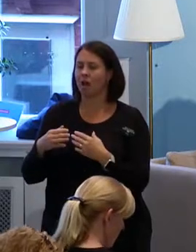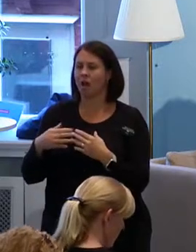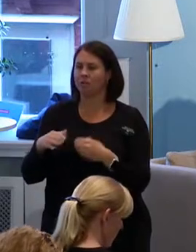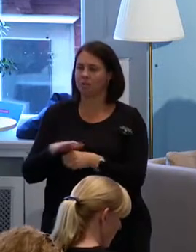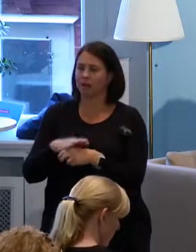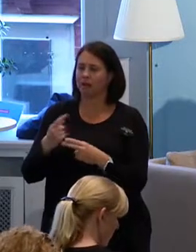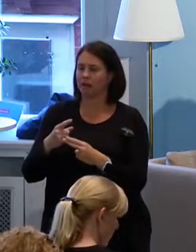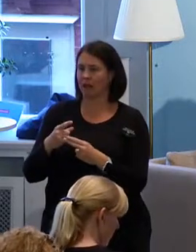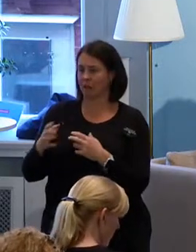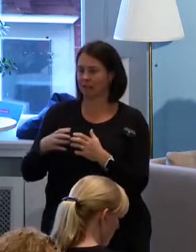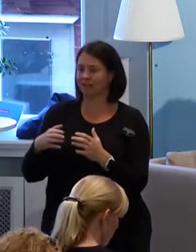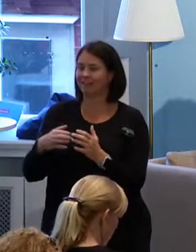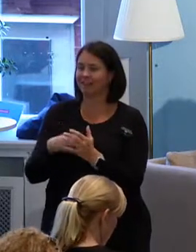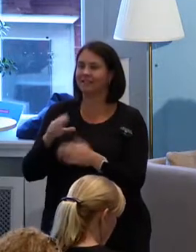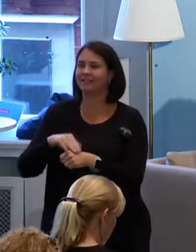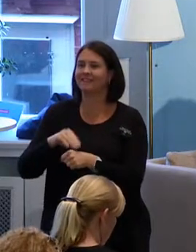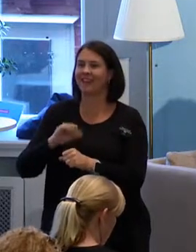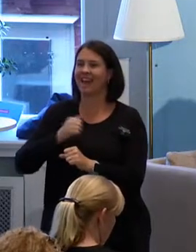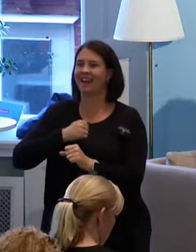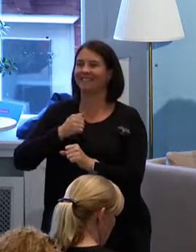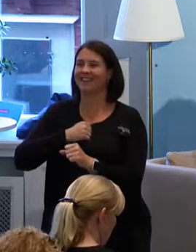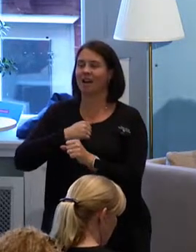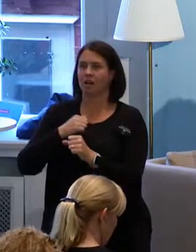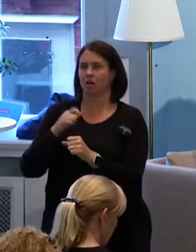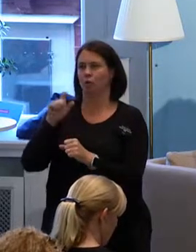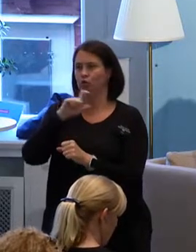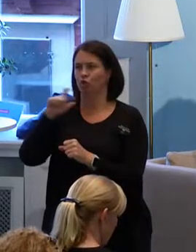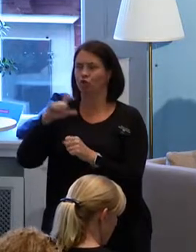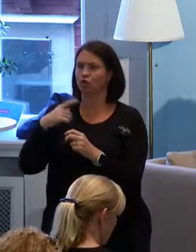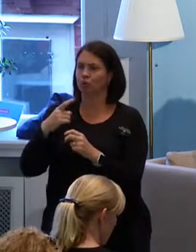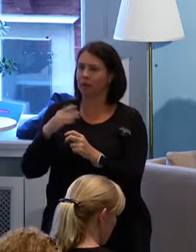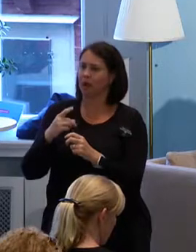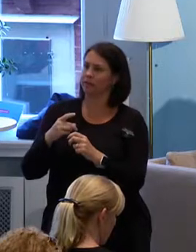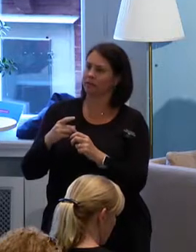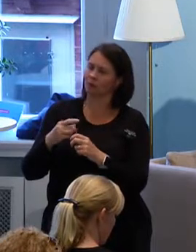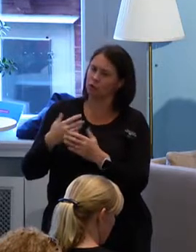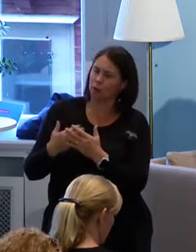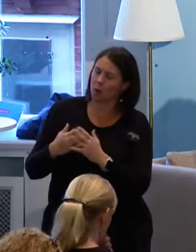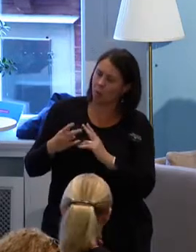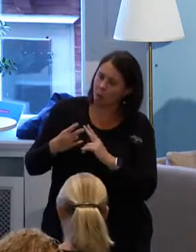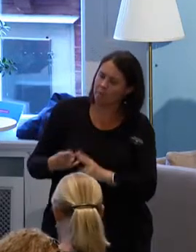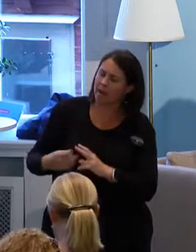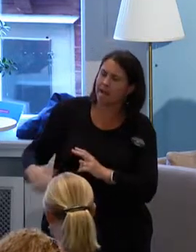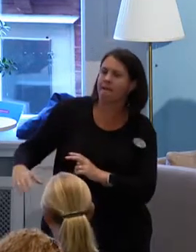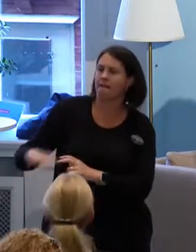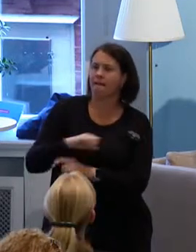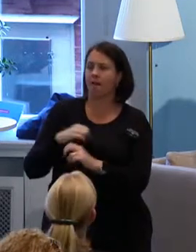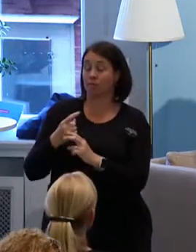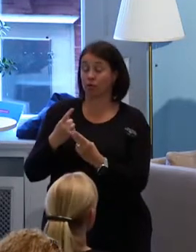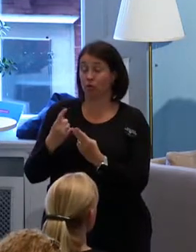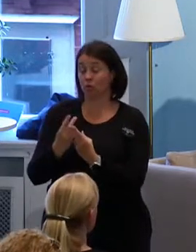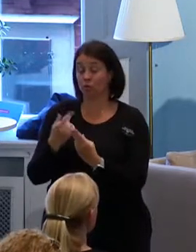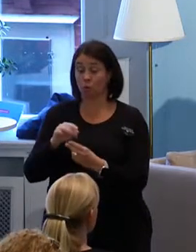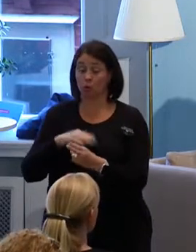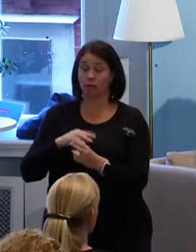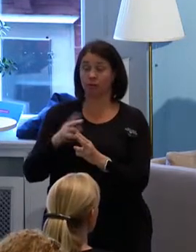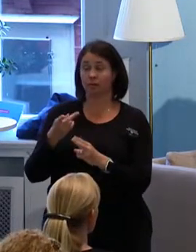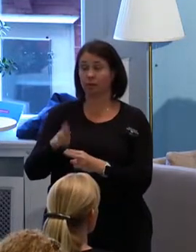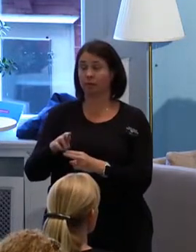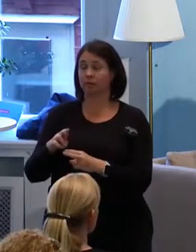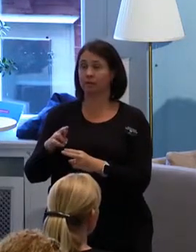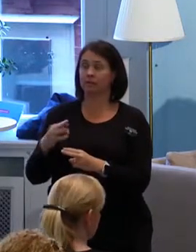för svenskägda koncerner som kan strukturera om hela företaget. Alltså om du har 10 000 anställda